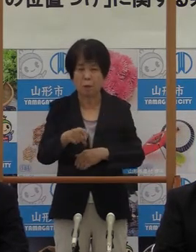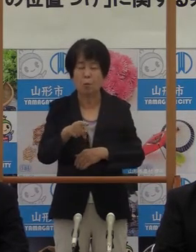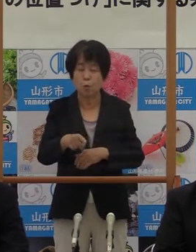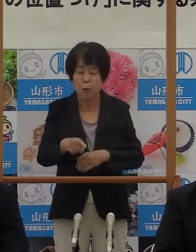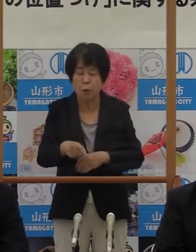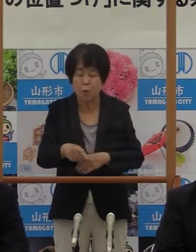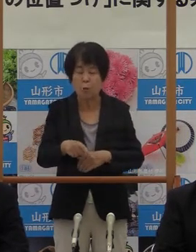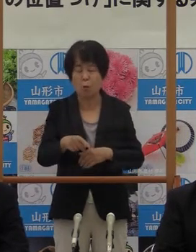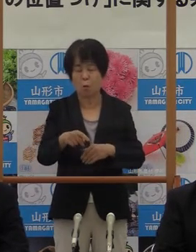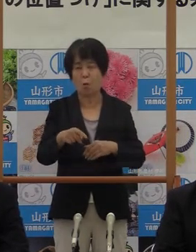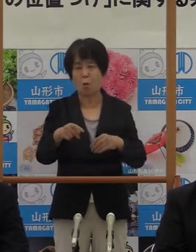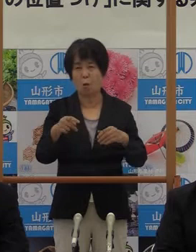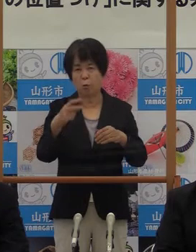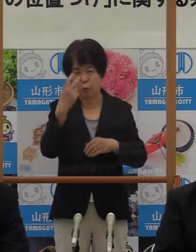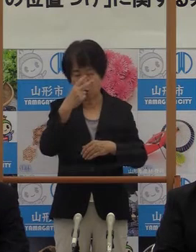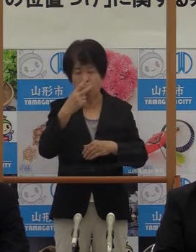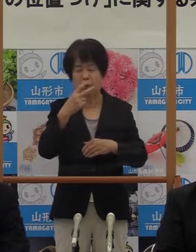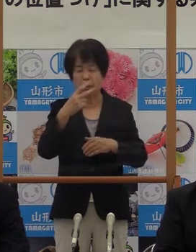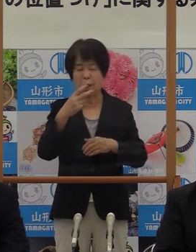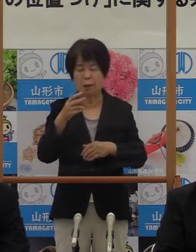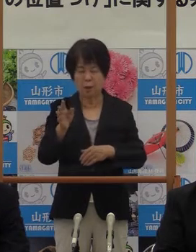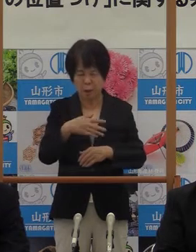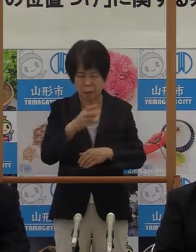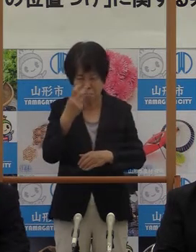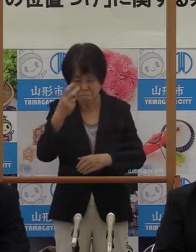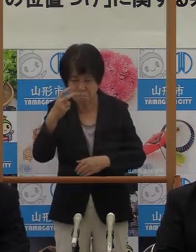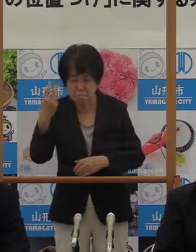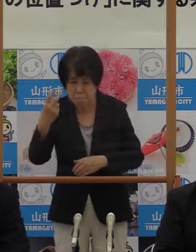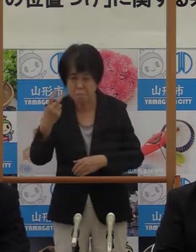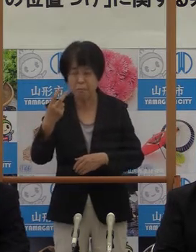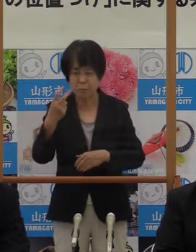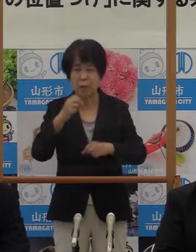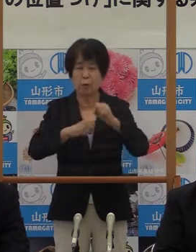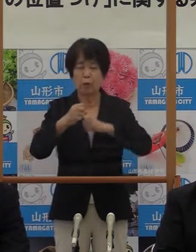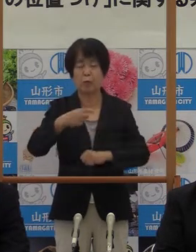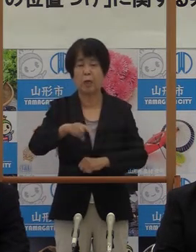して取り組んでいきたいというふうに思います。